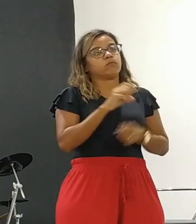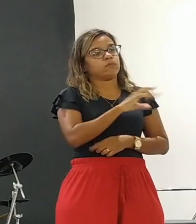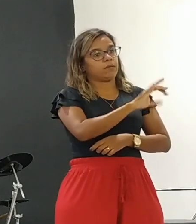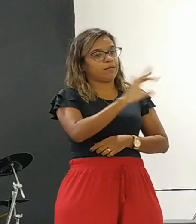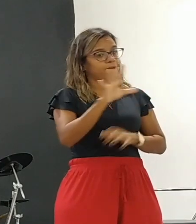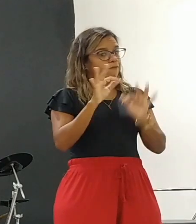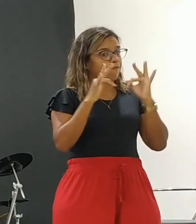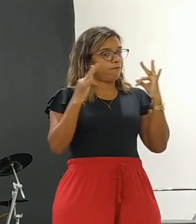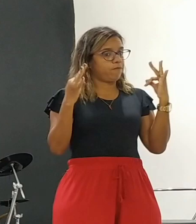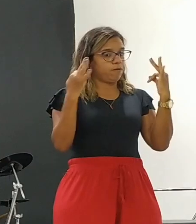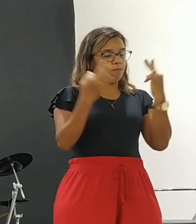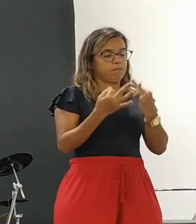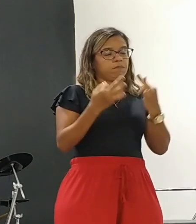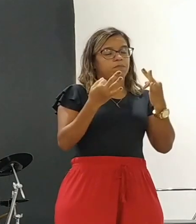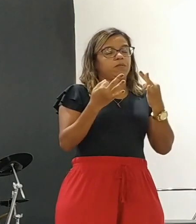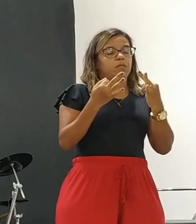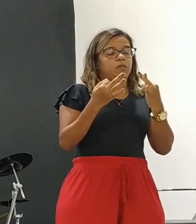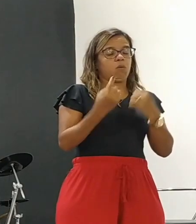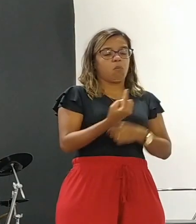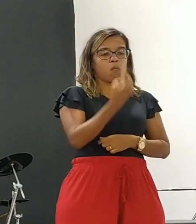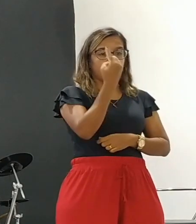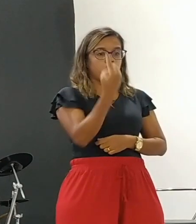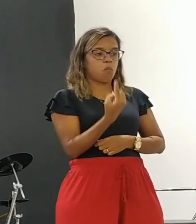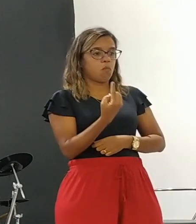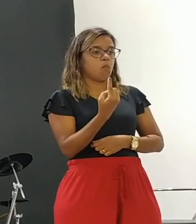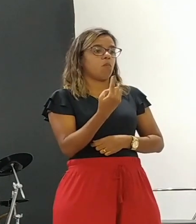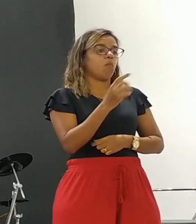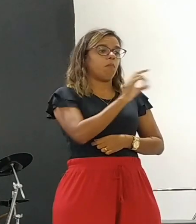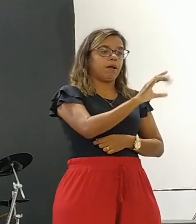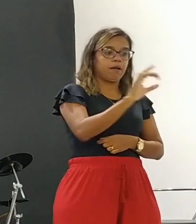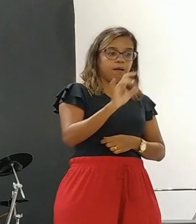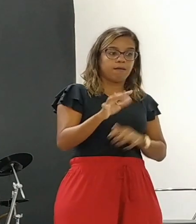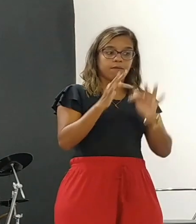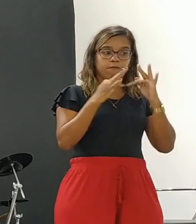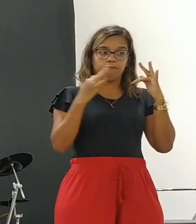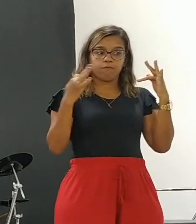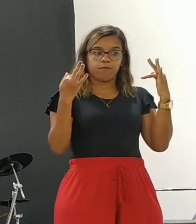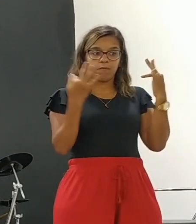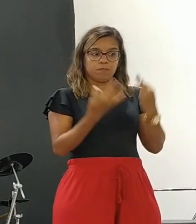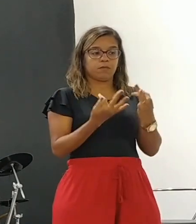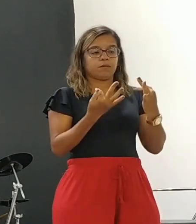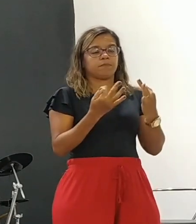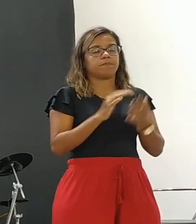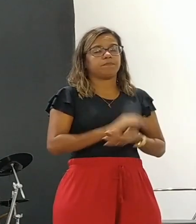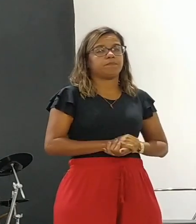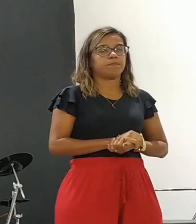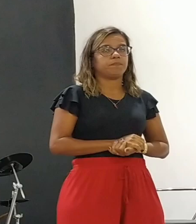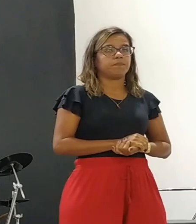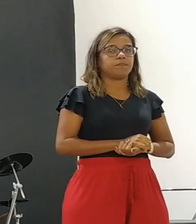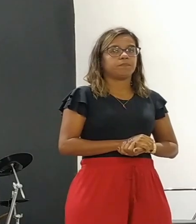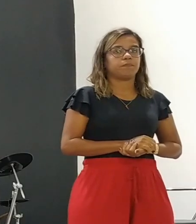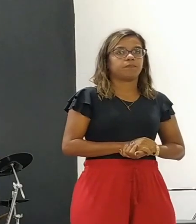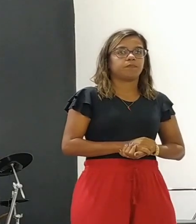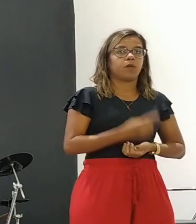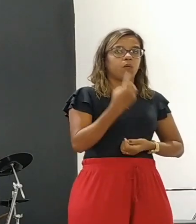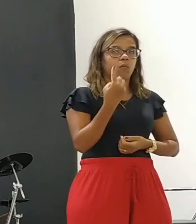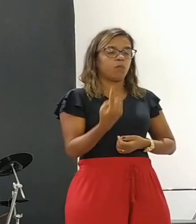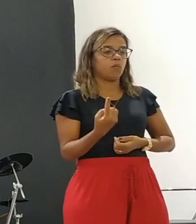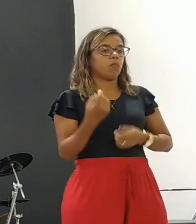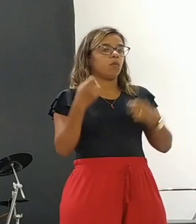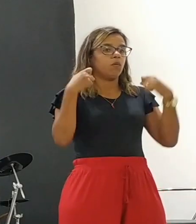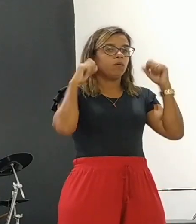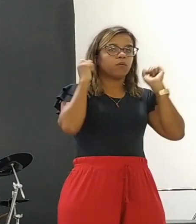as famílias dos pais, um cordeiro para cada família. Amém? Um